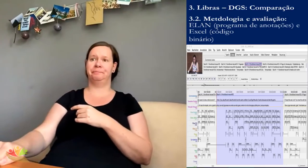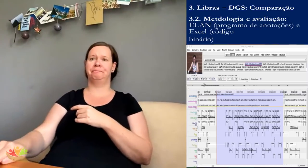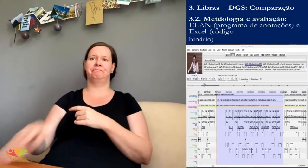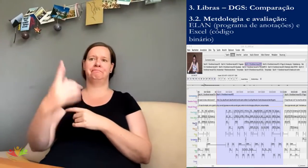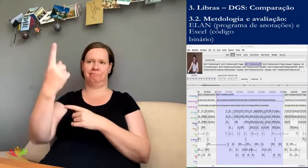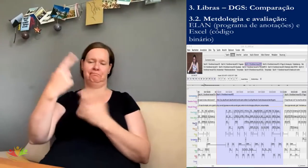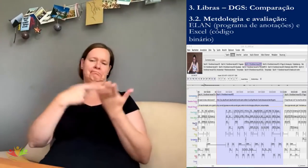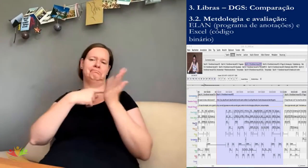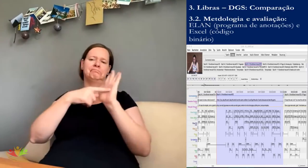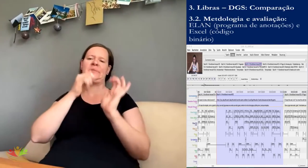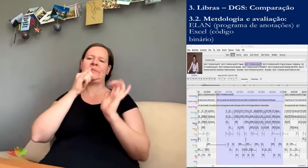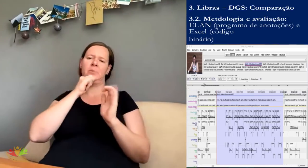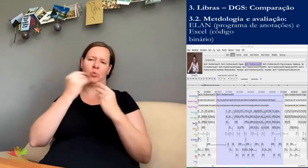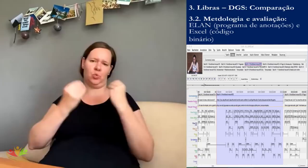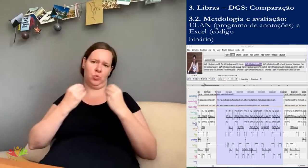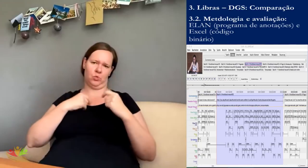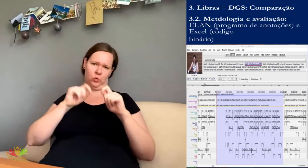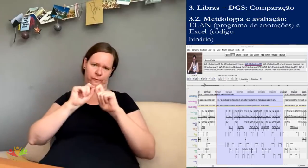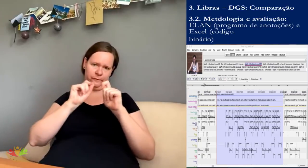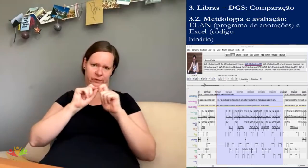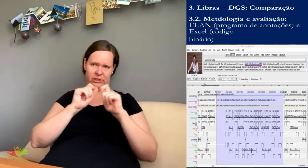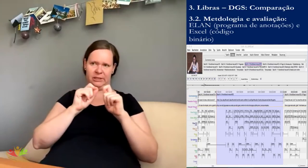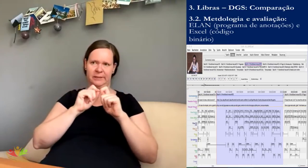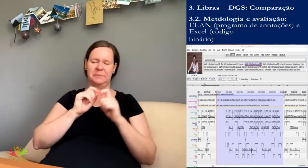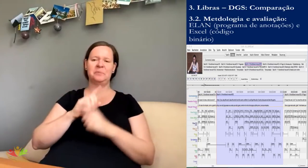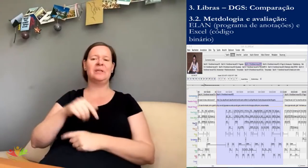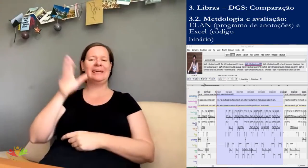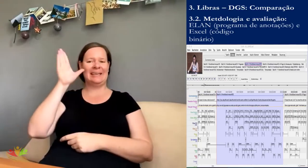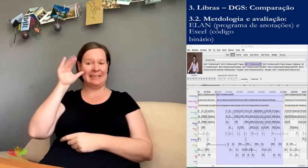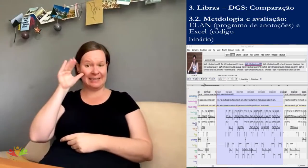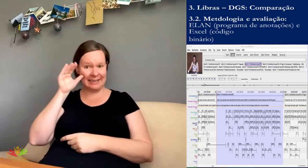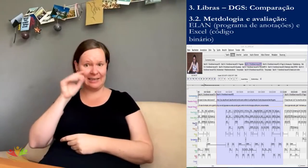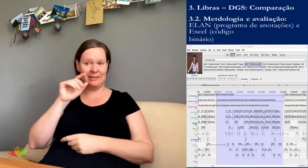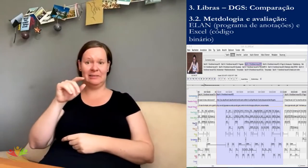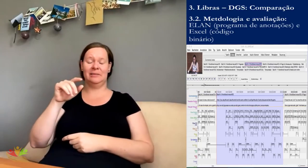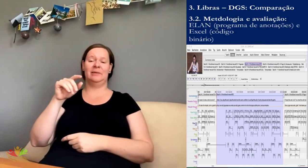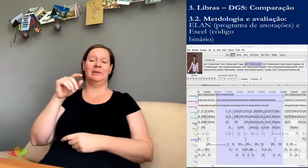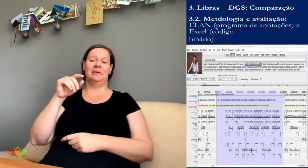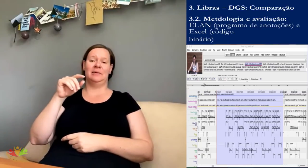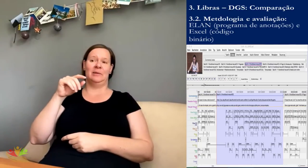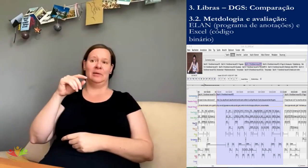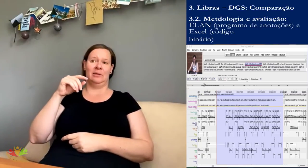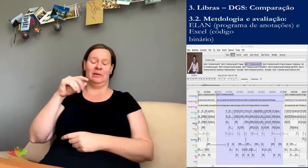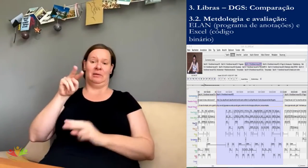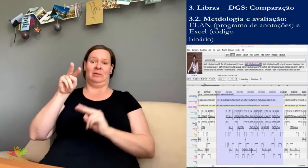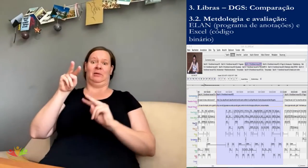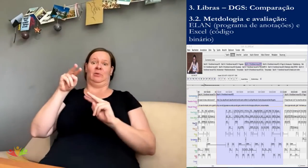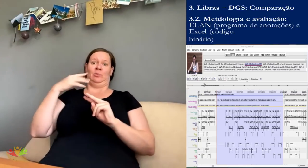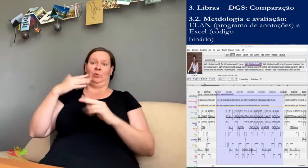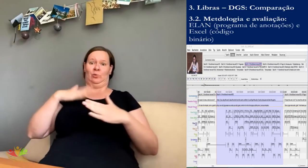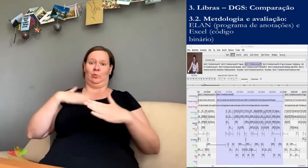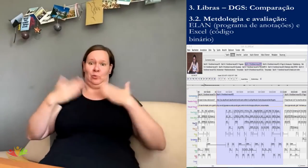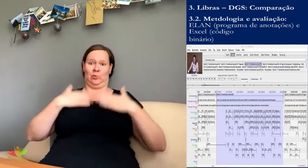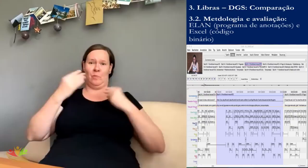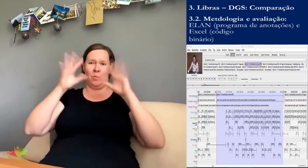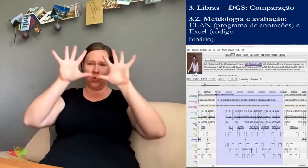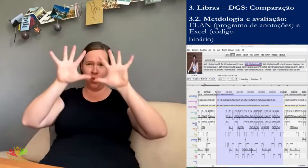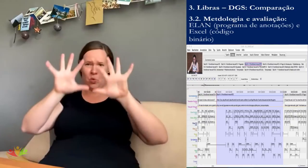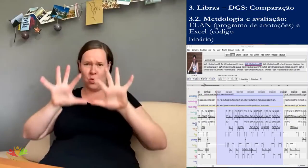notações, as glosas sintáticas. E eu vou mostrar um exemplo de como eu fiz essa análise.